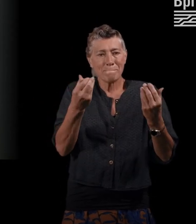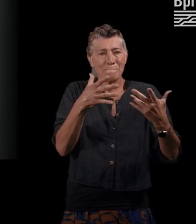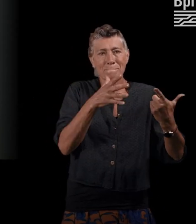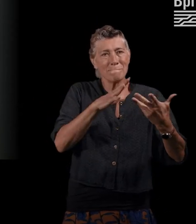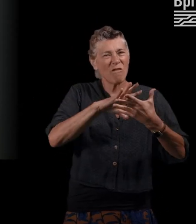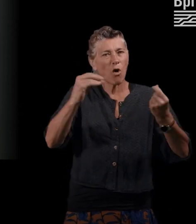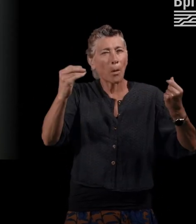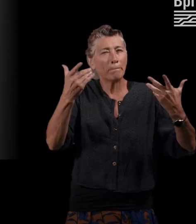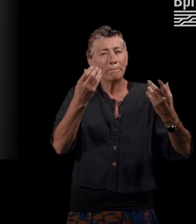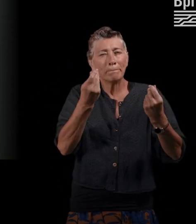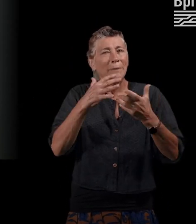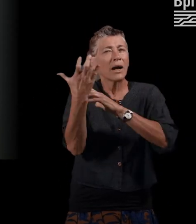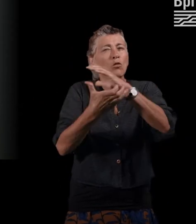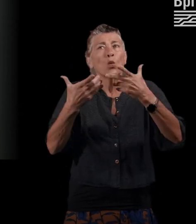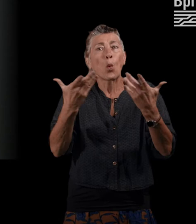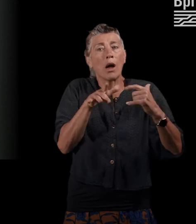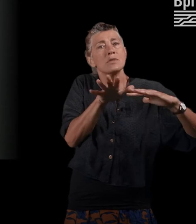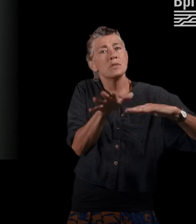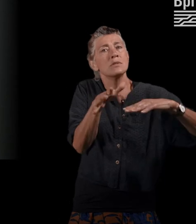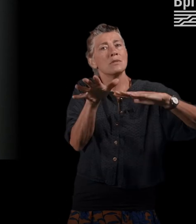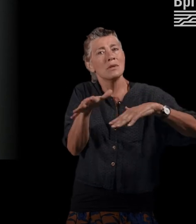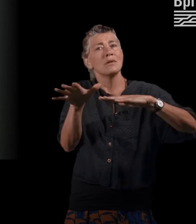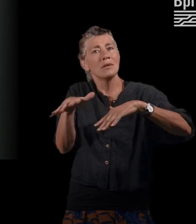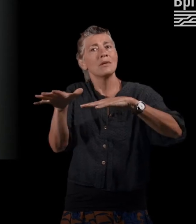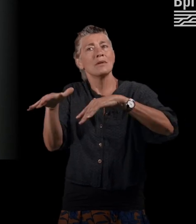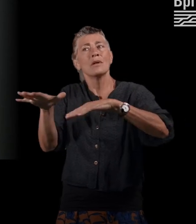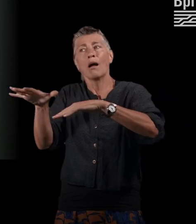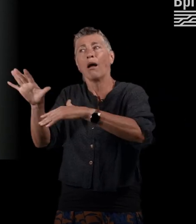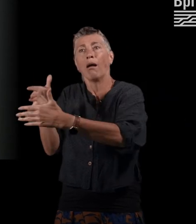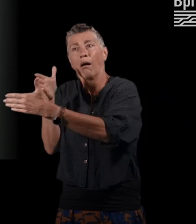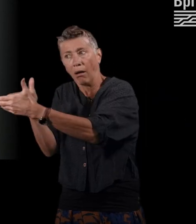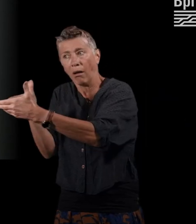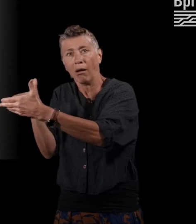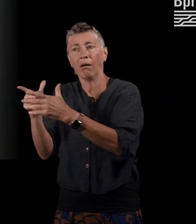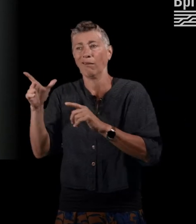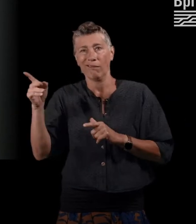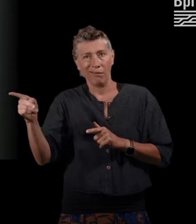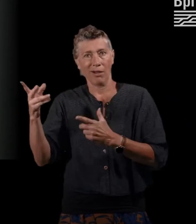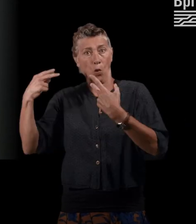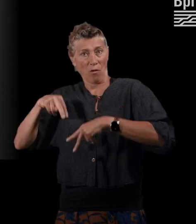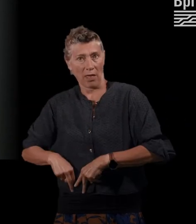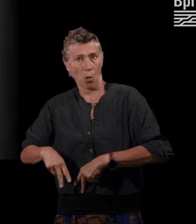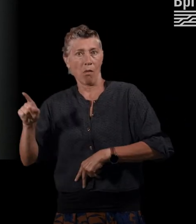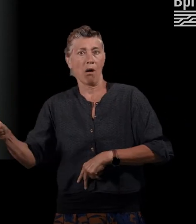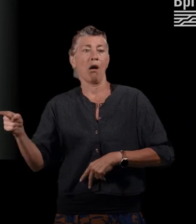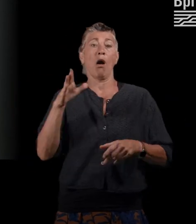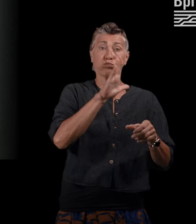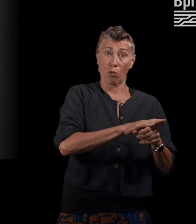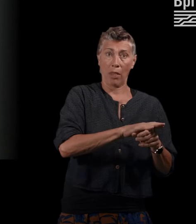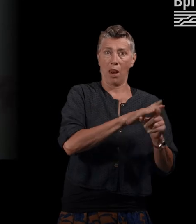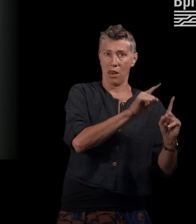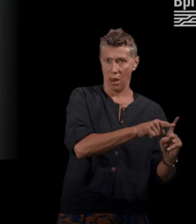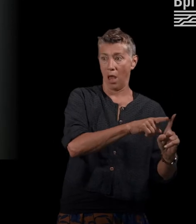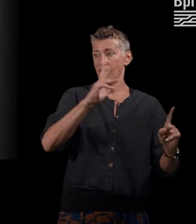forme de la ville informe la forme de la révolution, et les deux butent sur cette colline au sommet de laquelle il y a le gouvernement. Donc